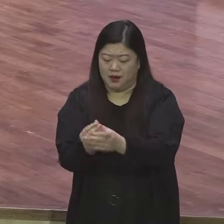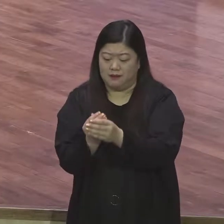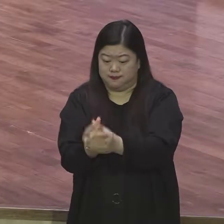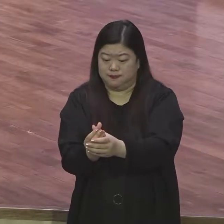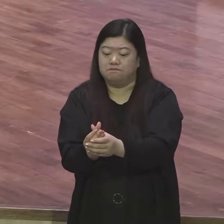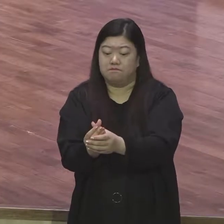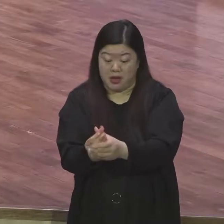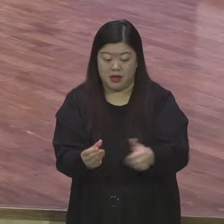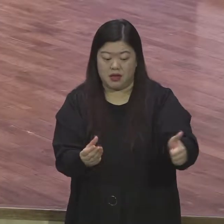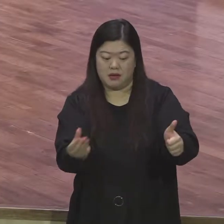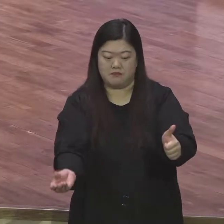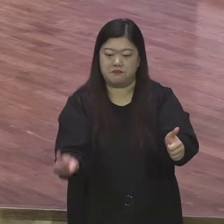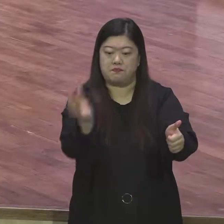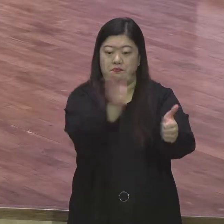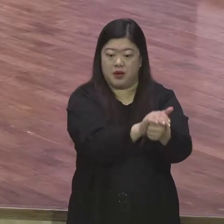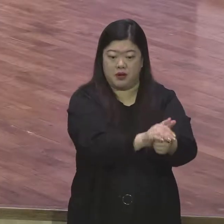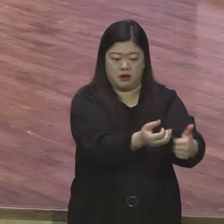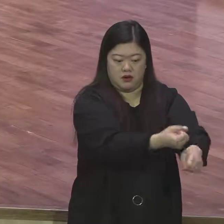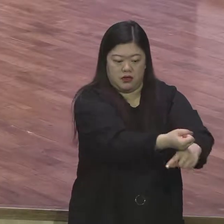이 사역자예요.